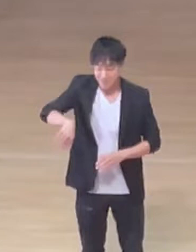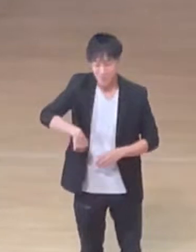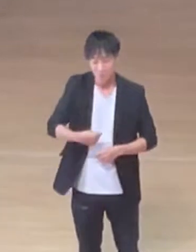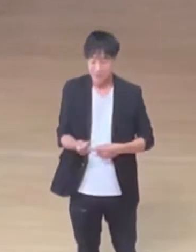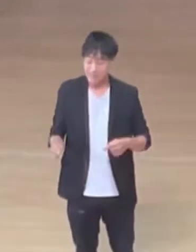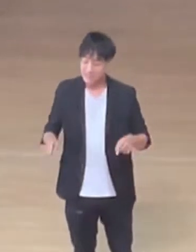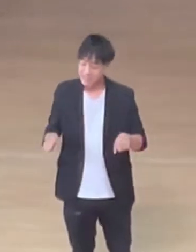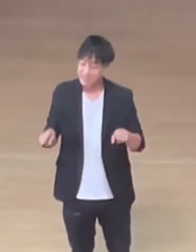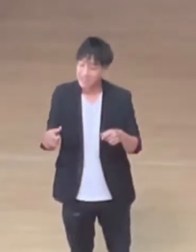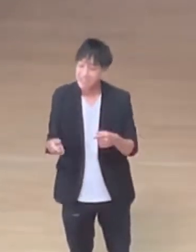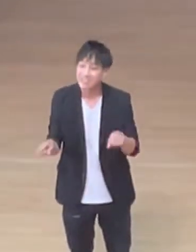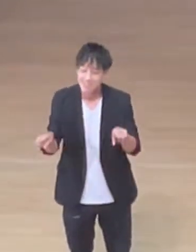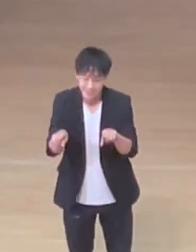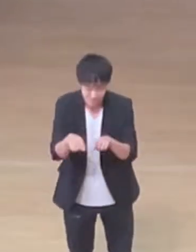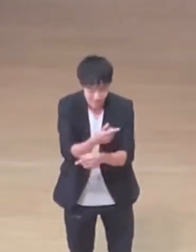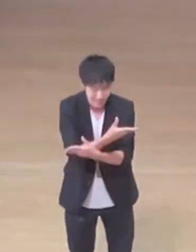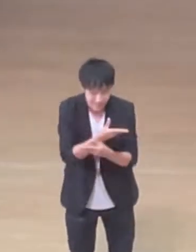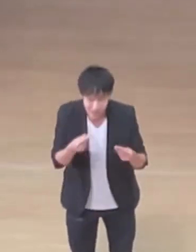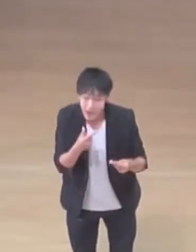たら嬉しいです。